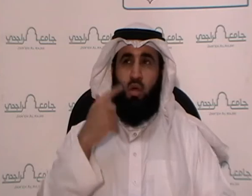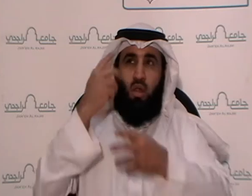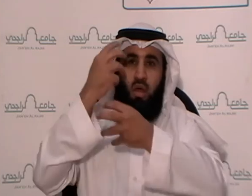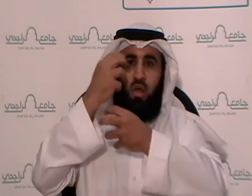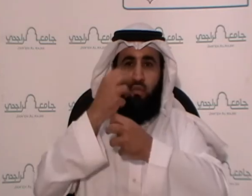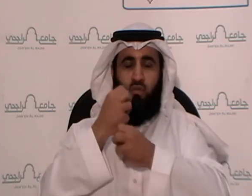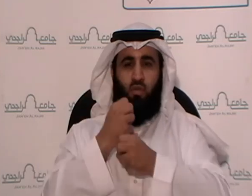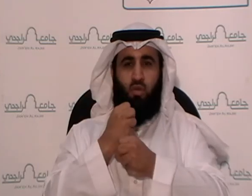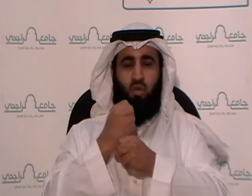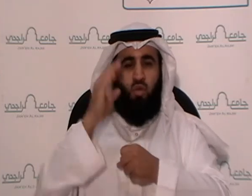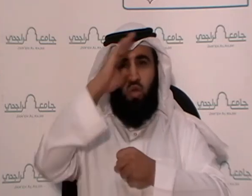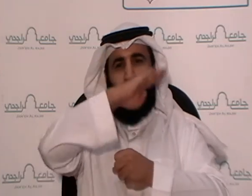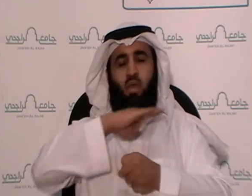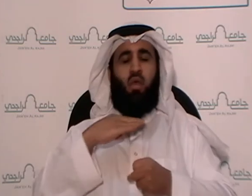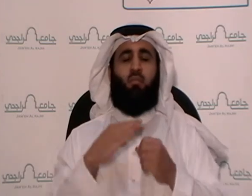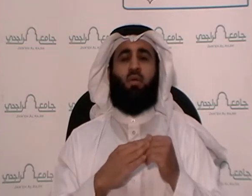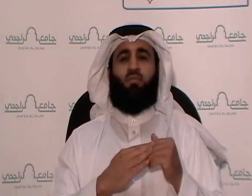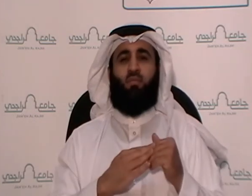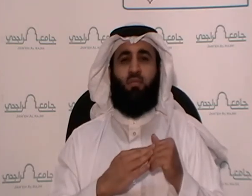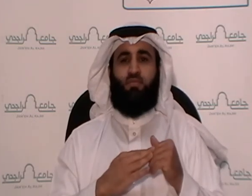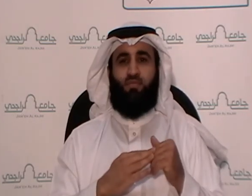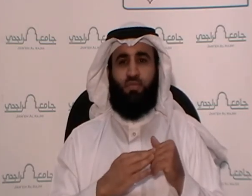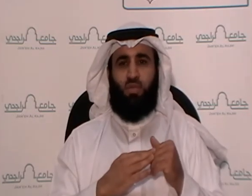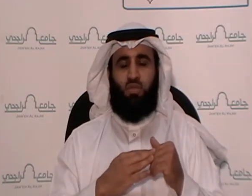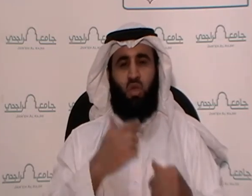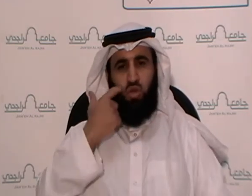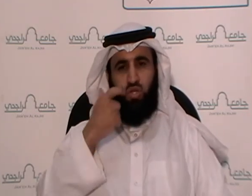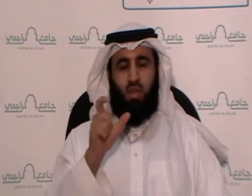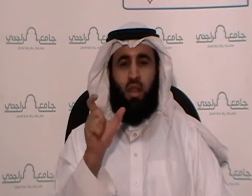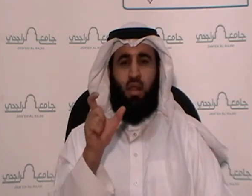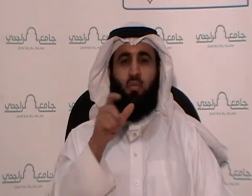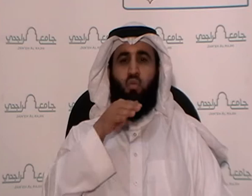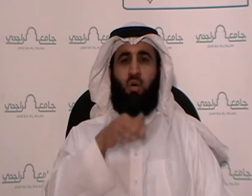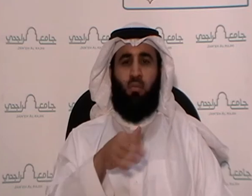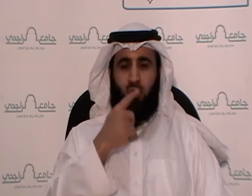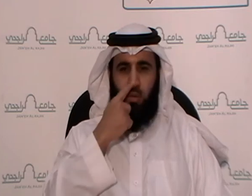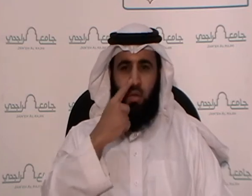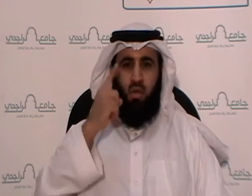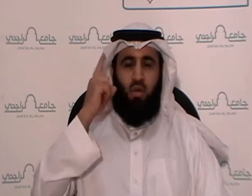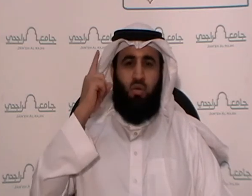يوم أن نلقاه. وأشهد أن محمدًا عبده